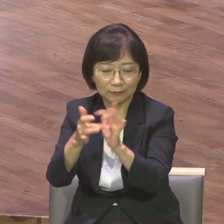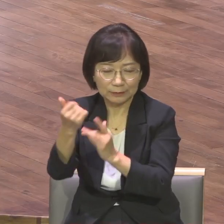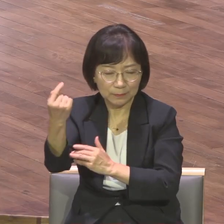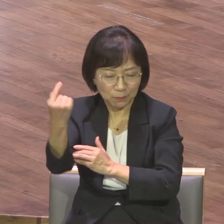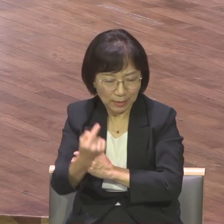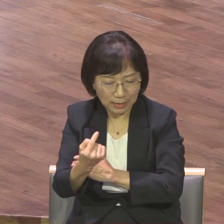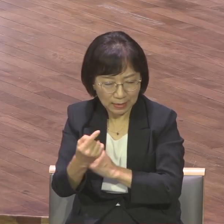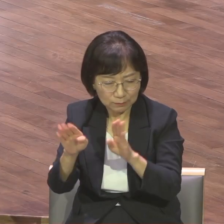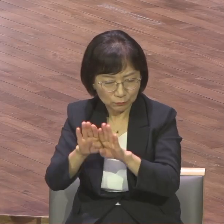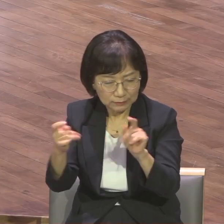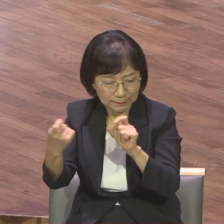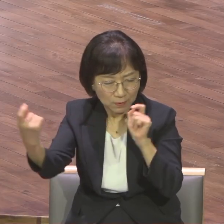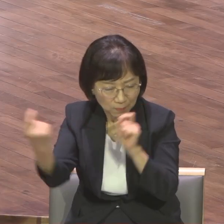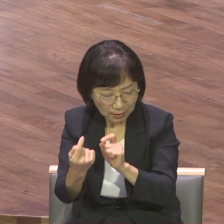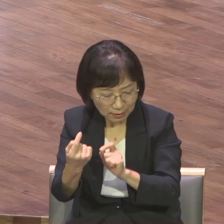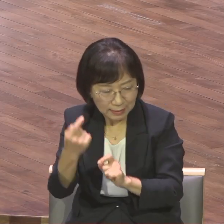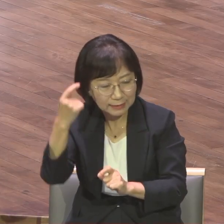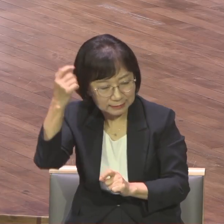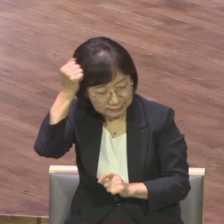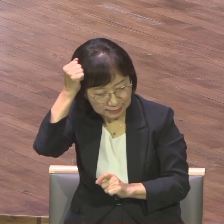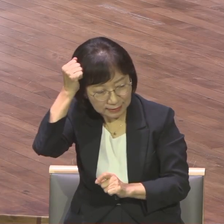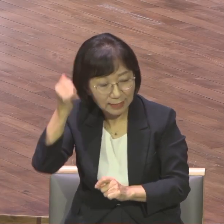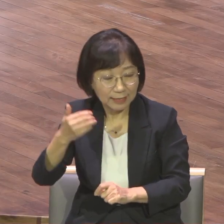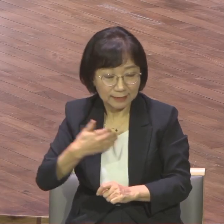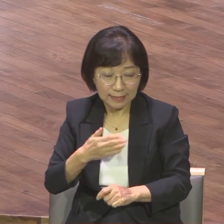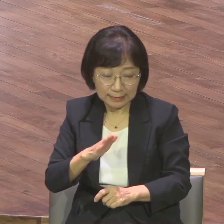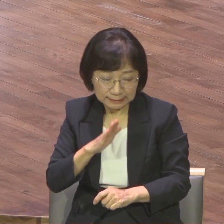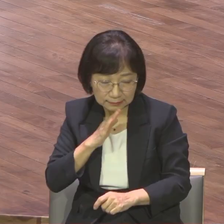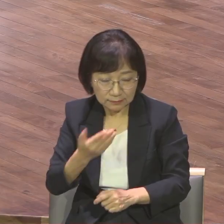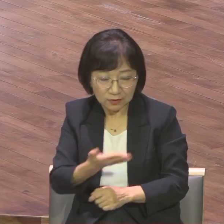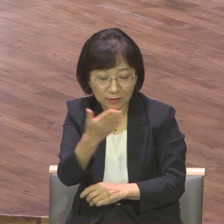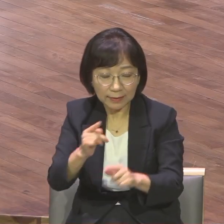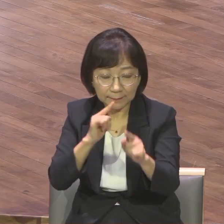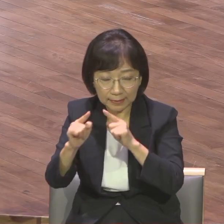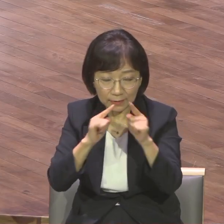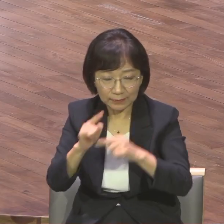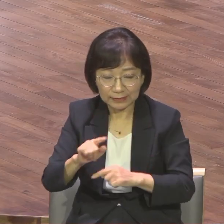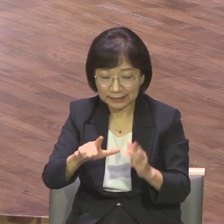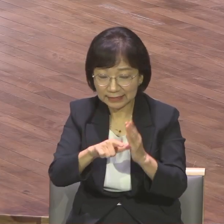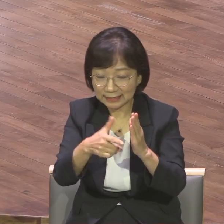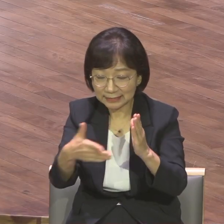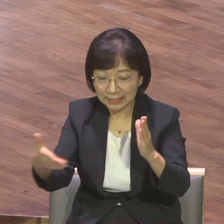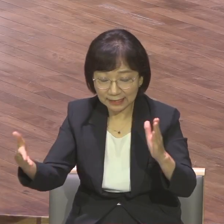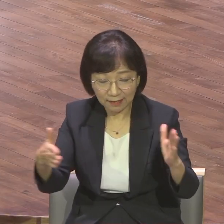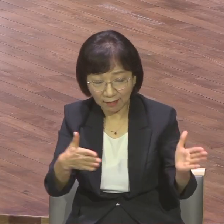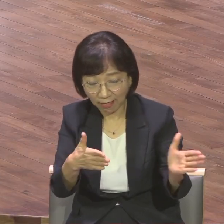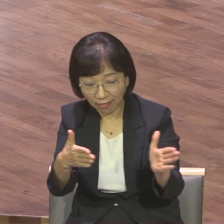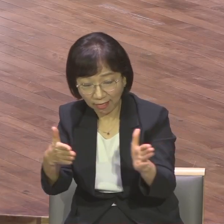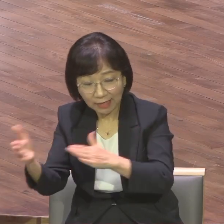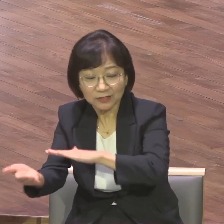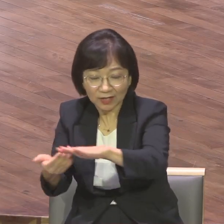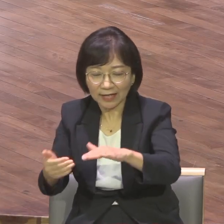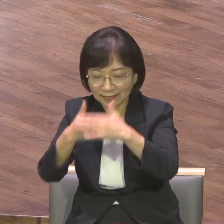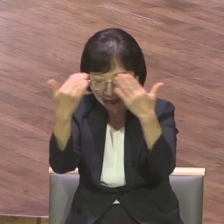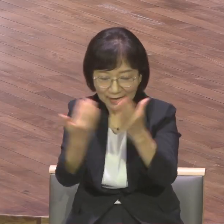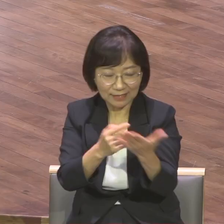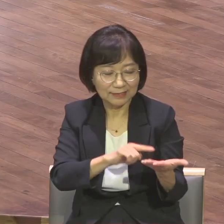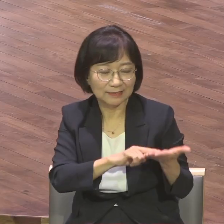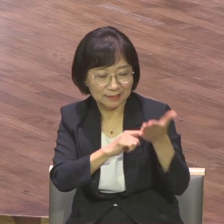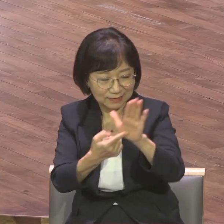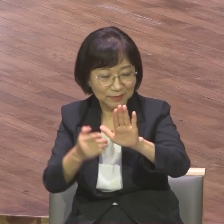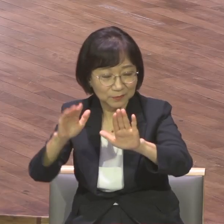곧 문 앞에 이른 줄 알라. 내가 진실로 너희에게 말하노니 이 세대가 지나가기 전에 이 일이 다